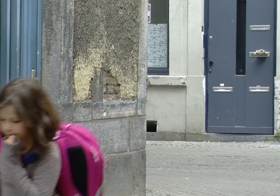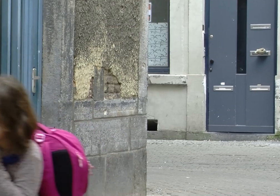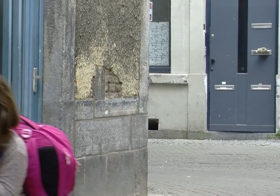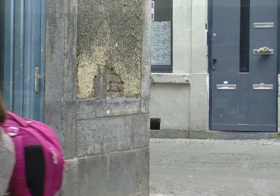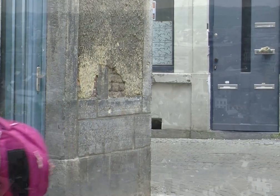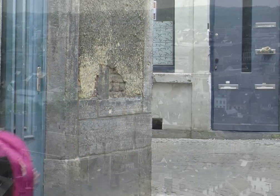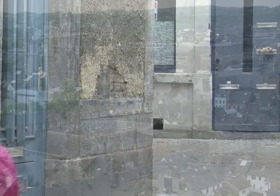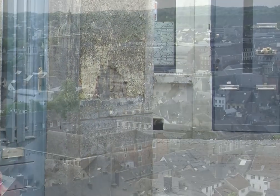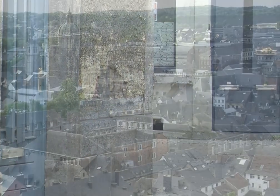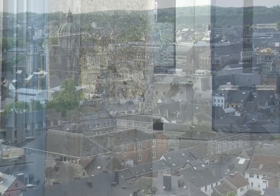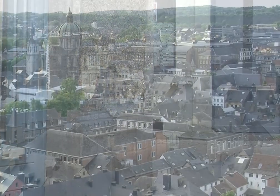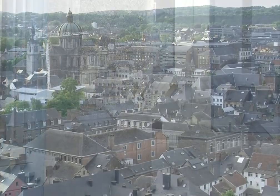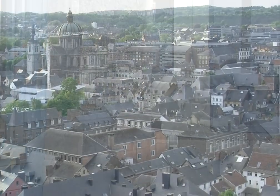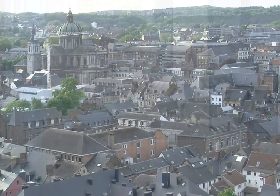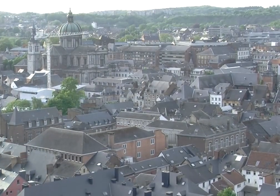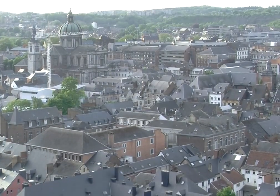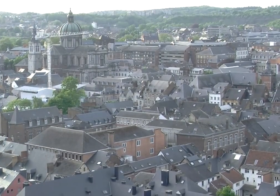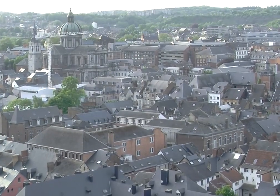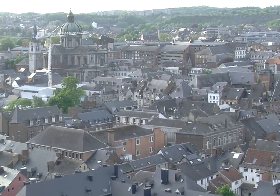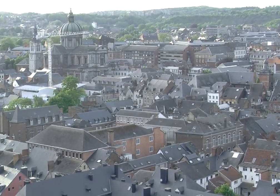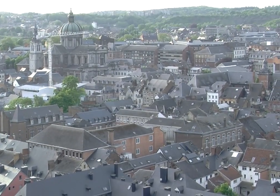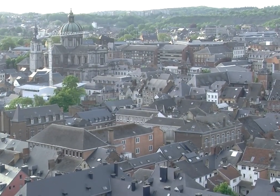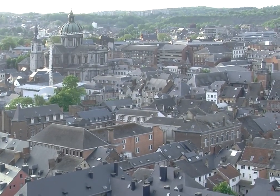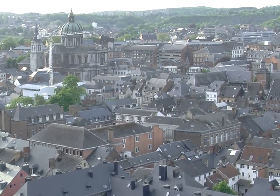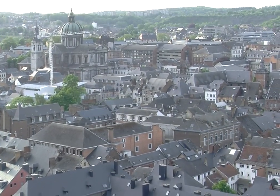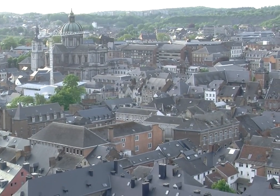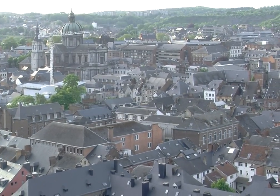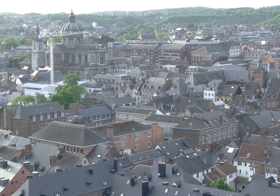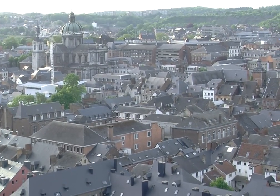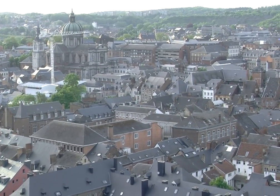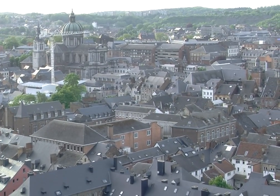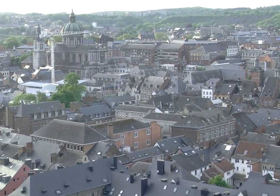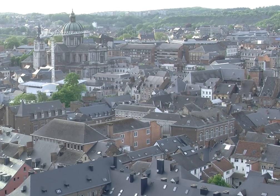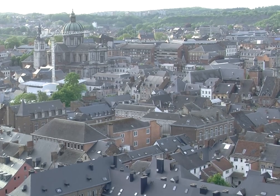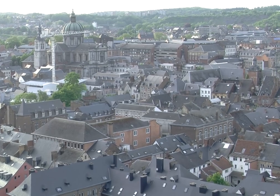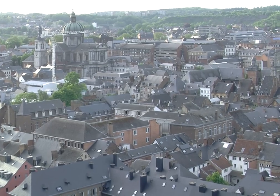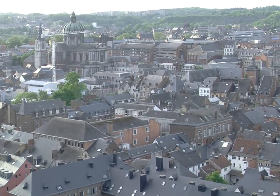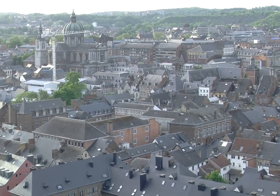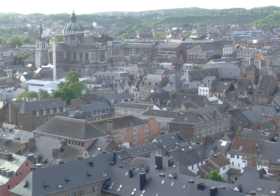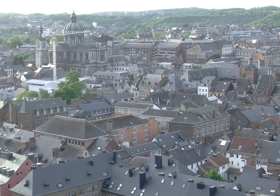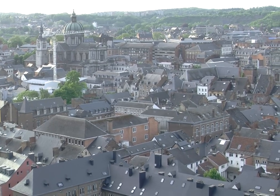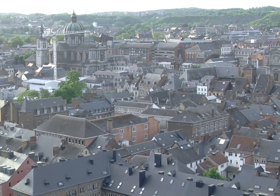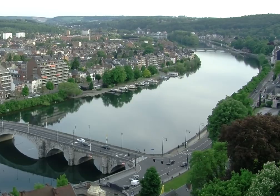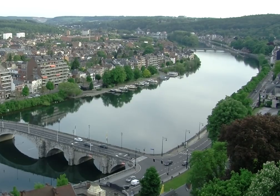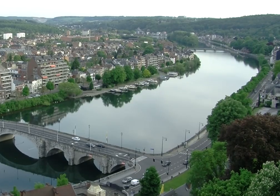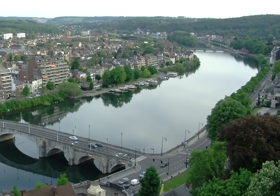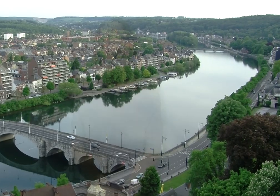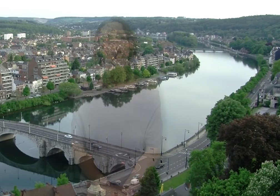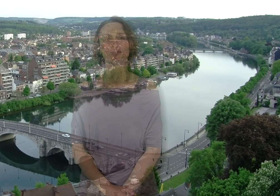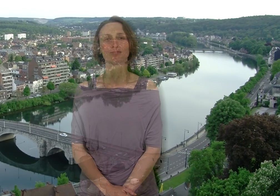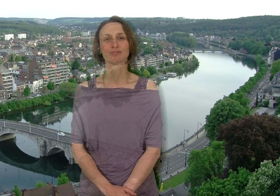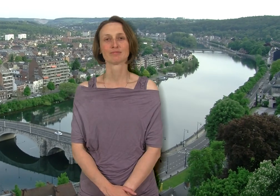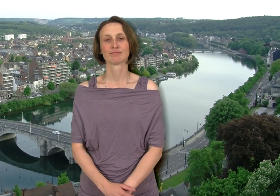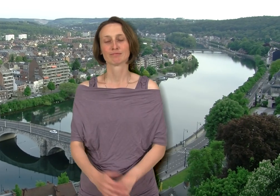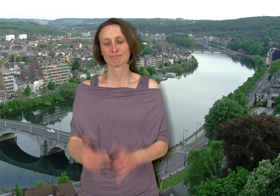français oral et se mettre à parler le français, bien le font dans ces classes. Ils deviennent d'excellents bilingues à l'oral. Ils signent très